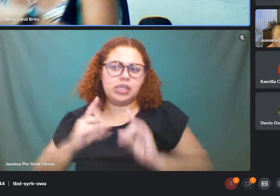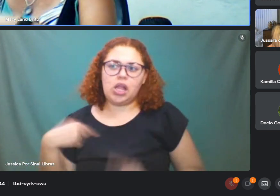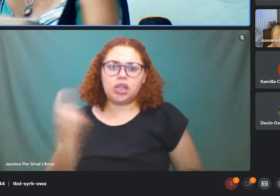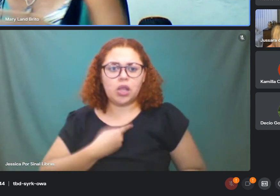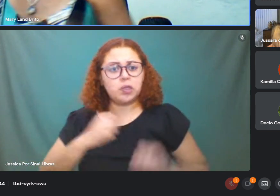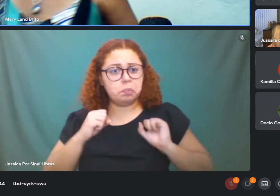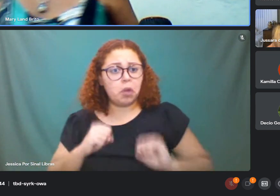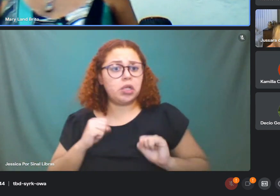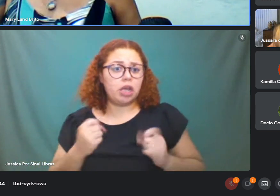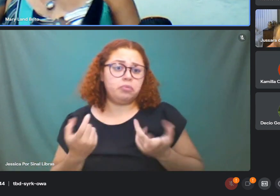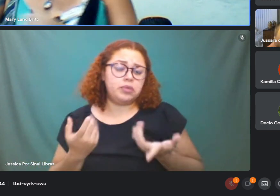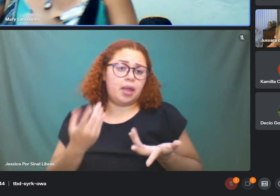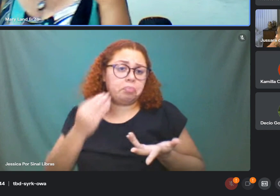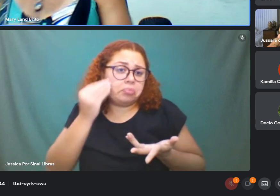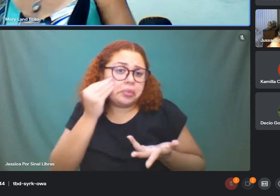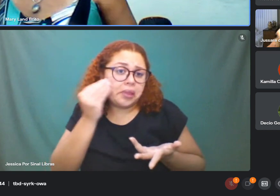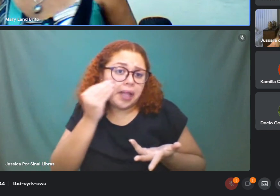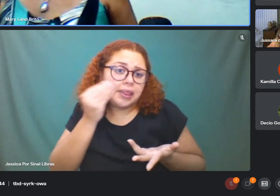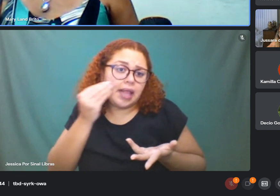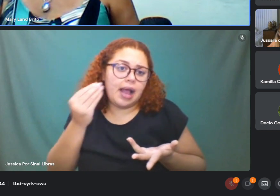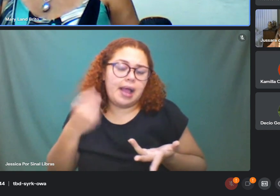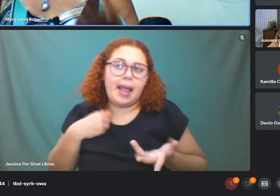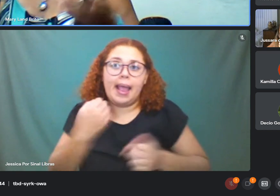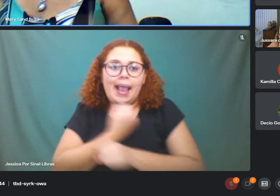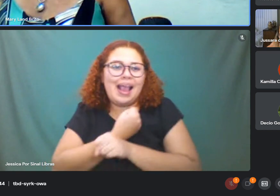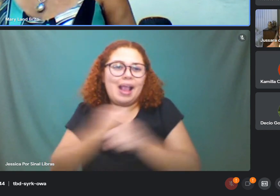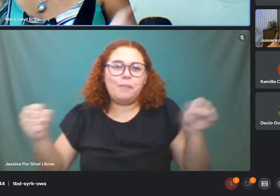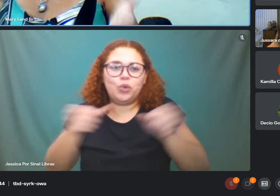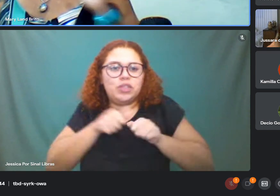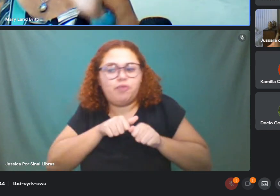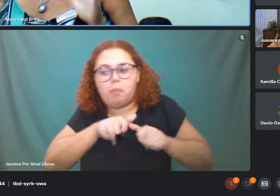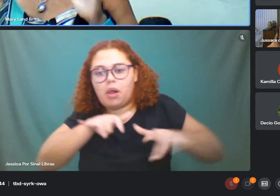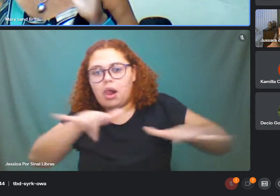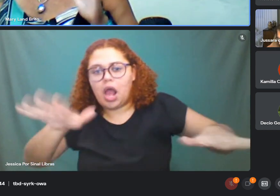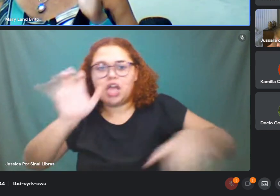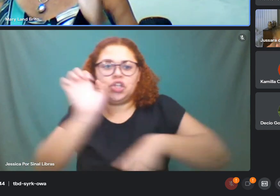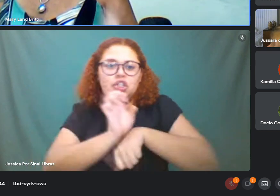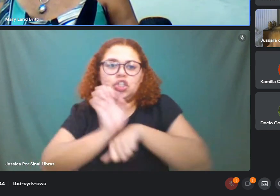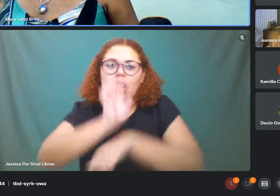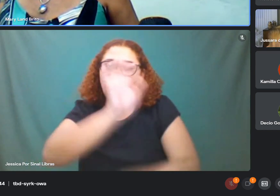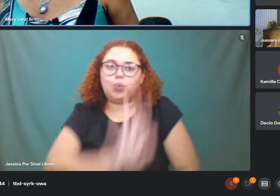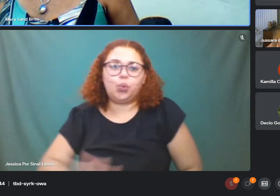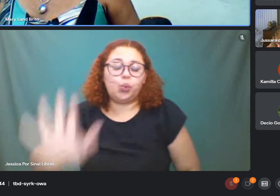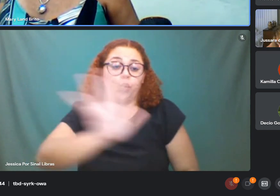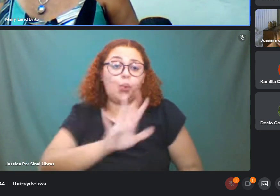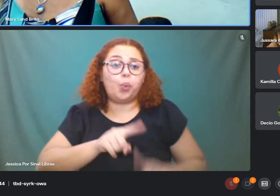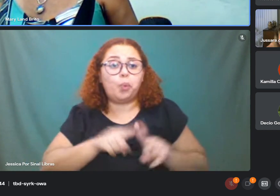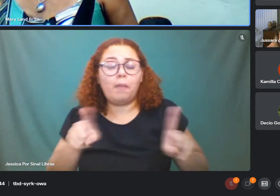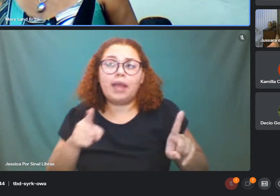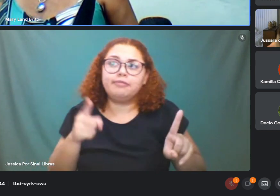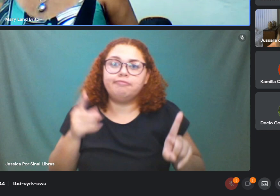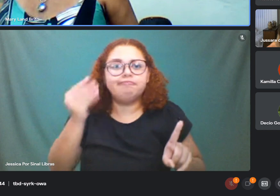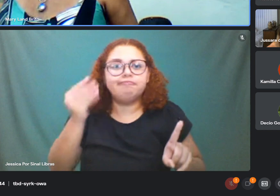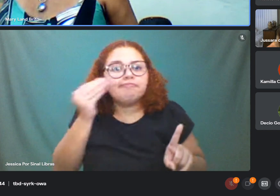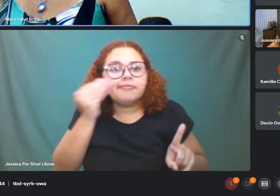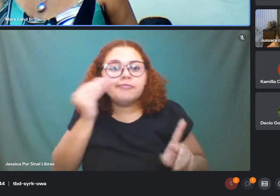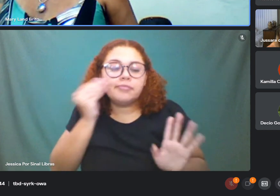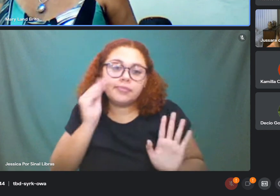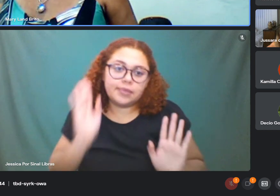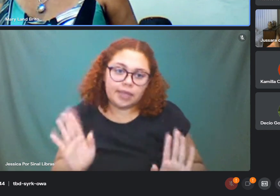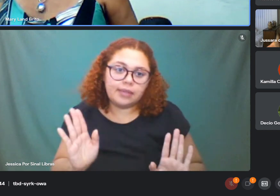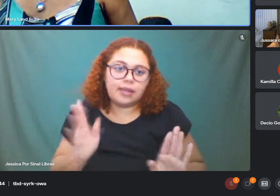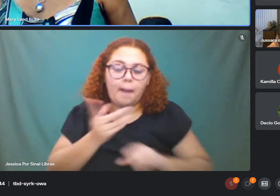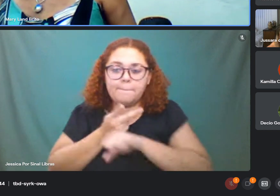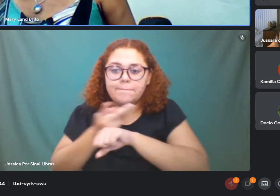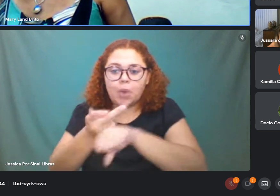conseguir chegar no estado inteiro, a gente não consegue chegar em todo lugar, mas é algo que a gente está nesse norte também, né, em busca de associações que a gente